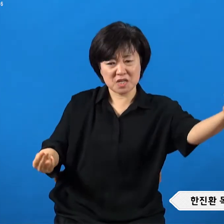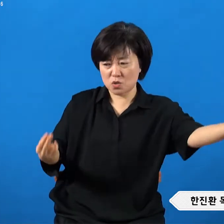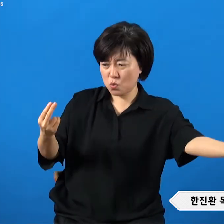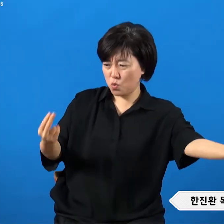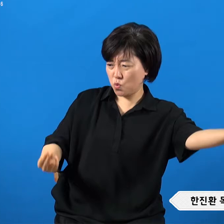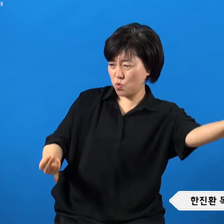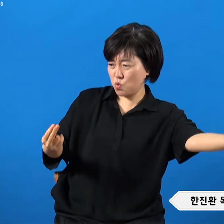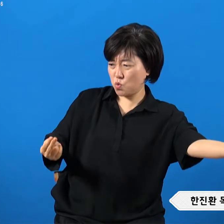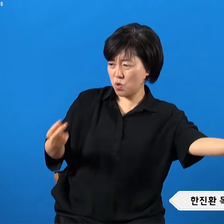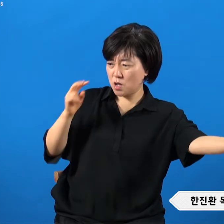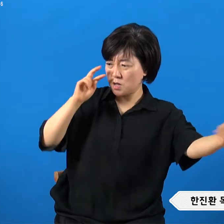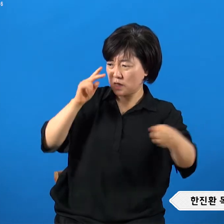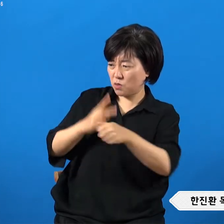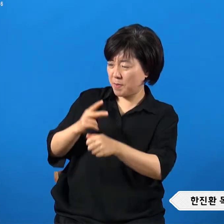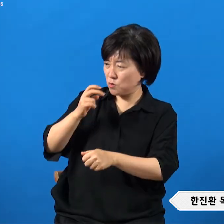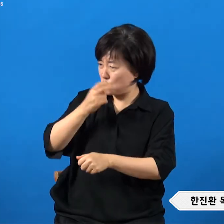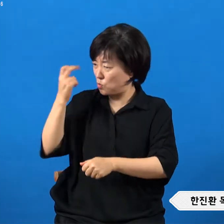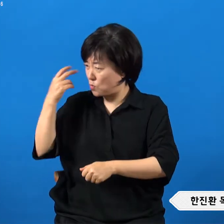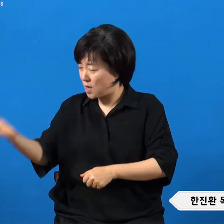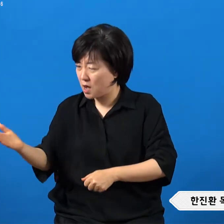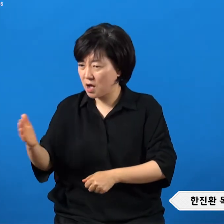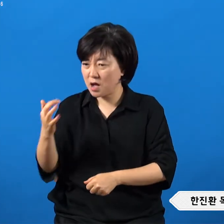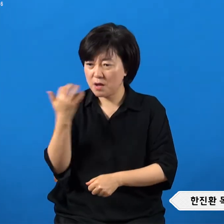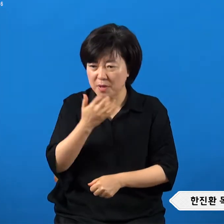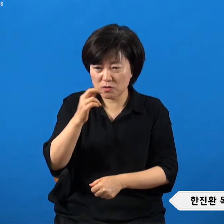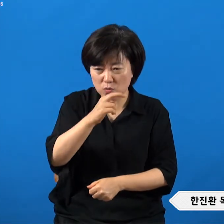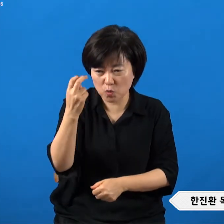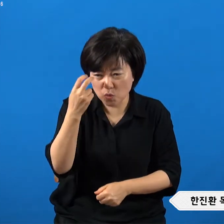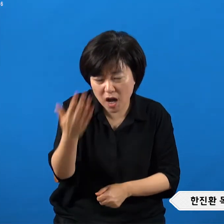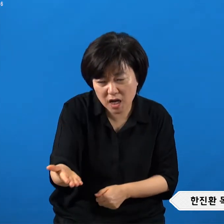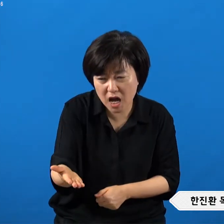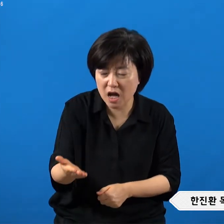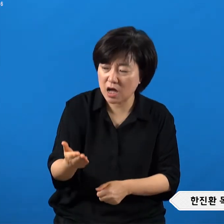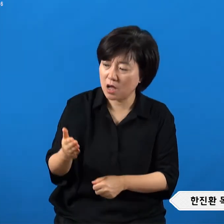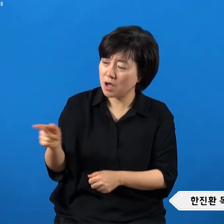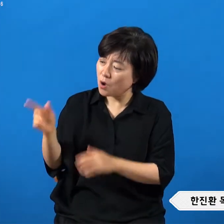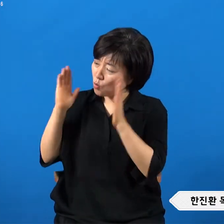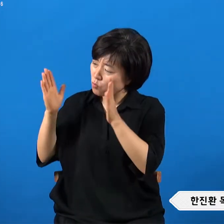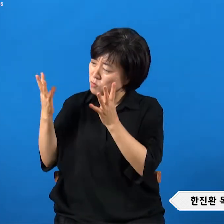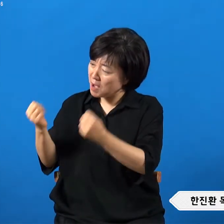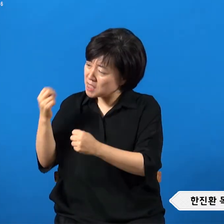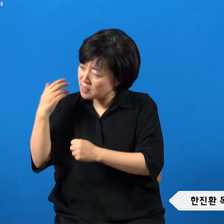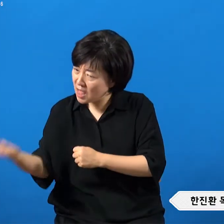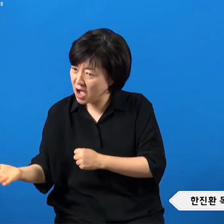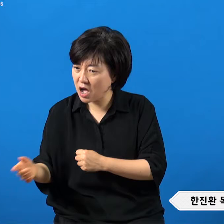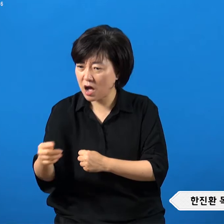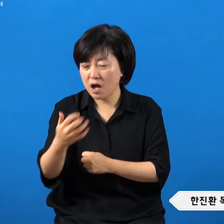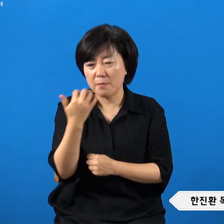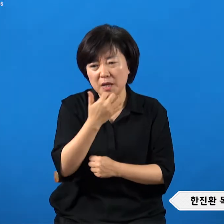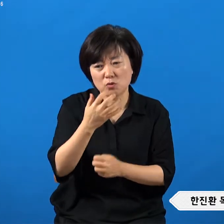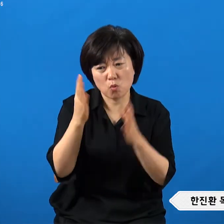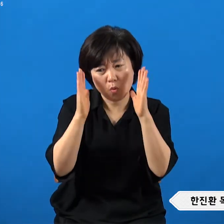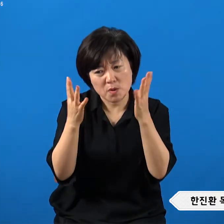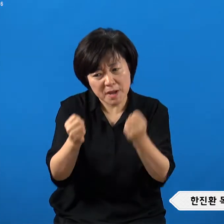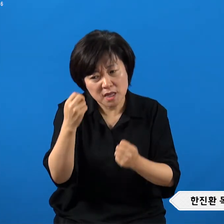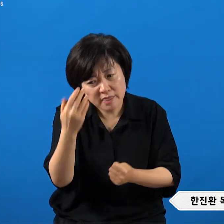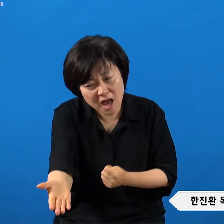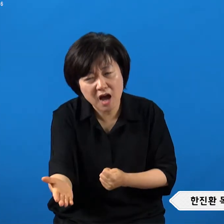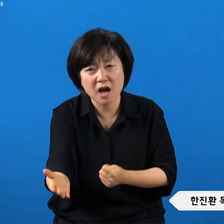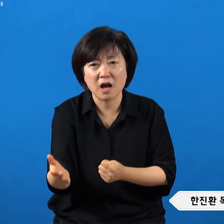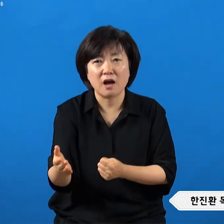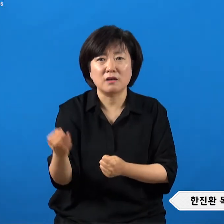것입니다. 바울이 더 똑똑하냐? 베드로가 더 똑똑하냐? 바울이 공부를 더 많이 했느냐? 베드로가 더 많이